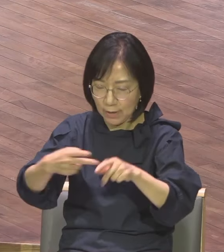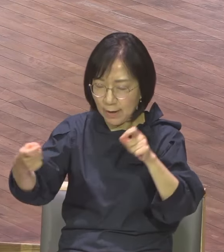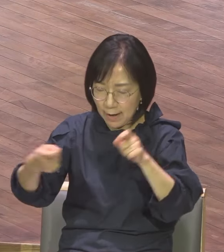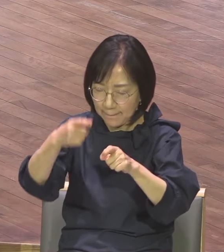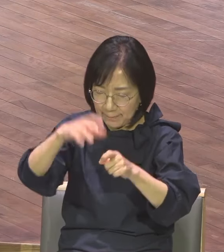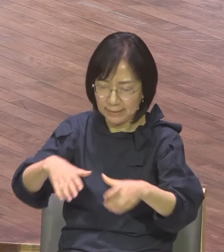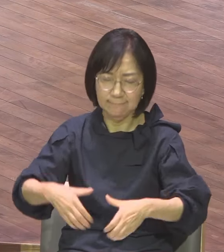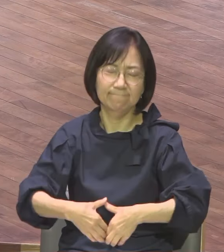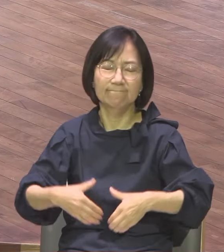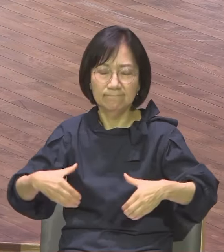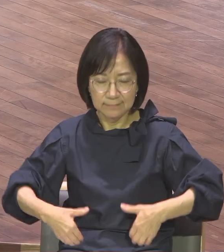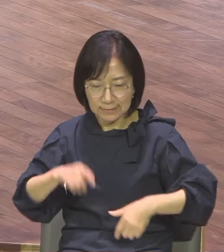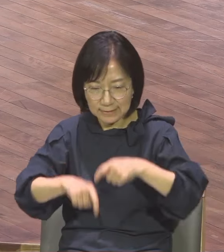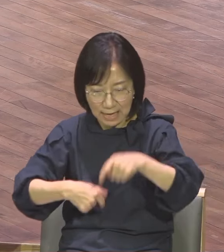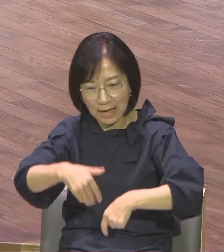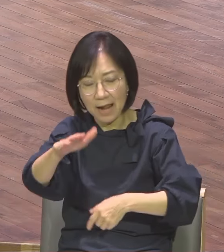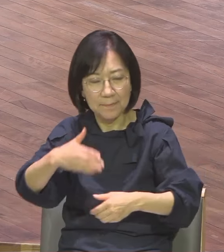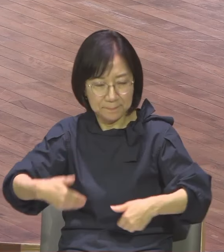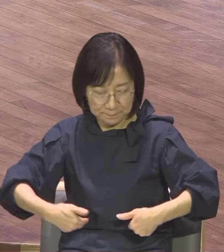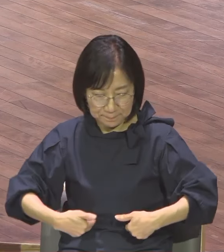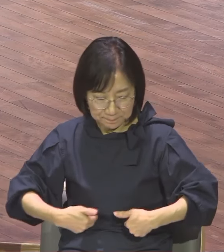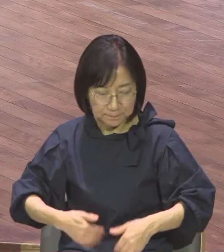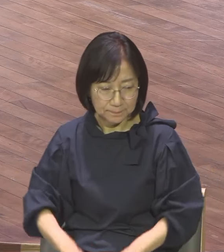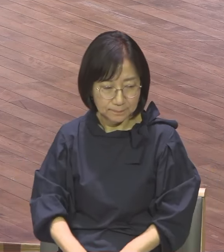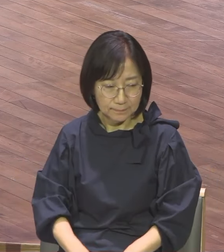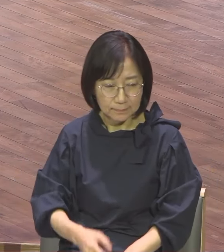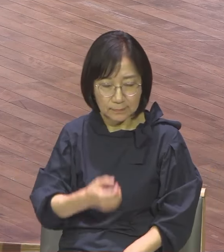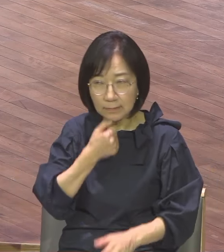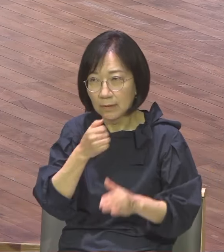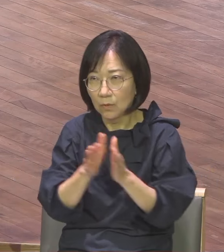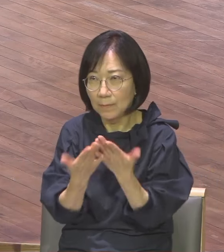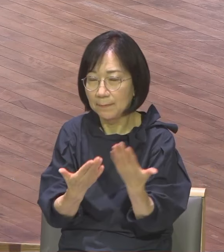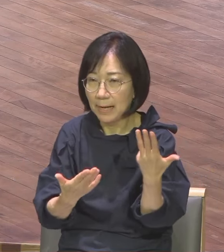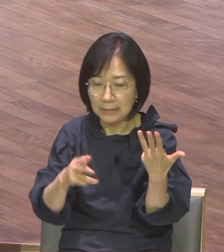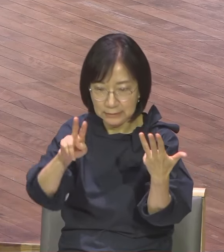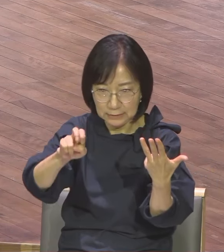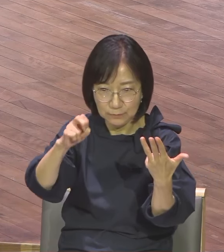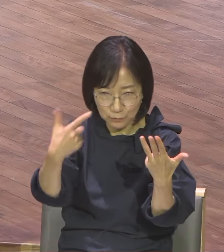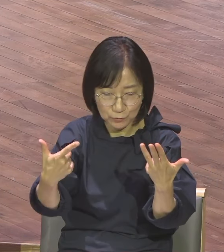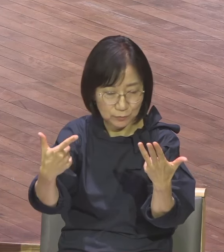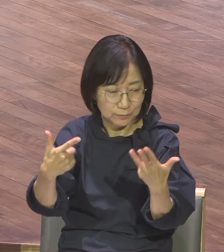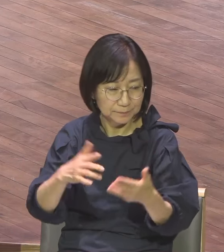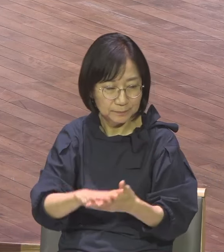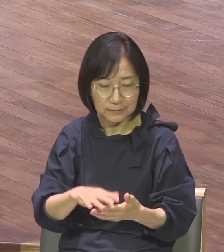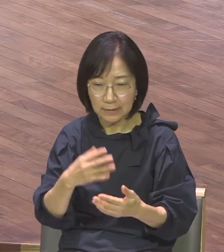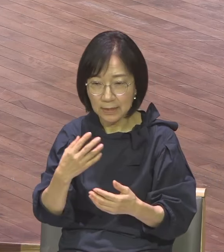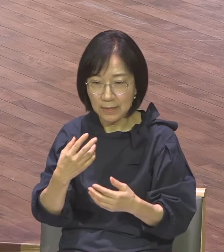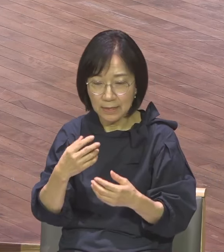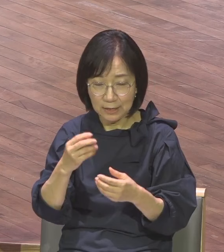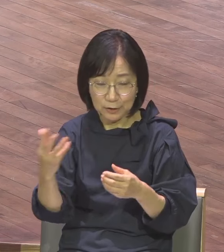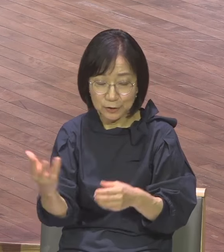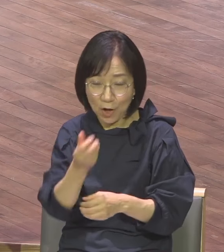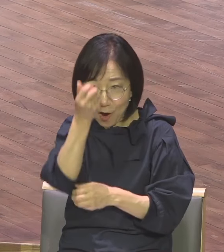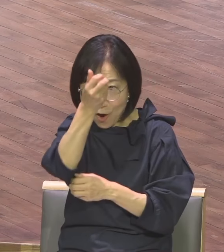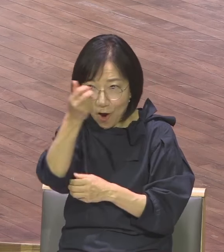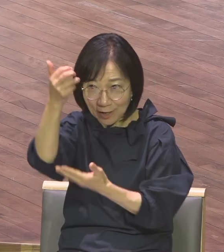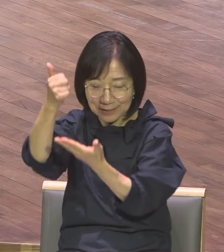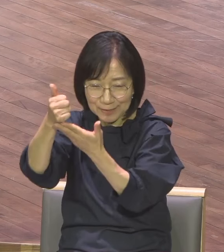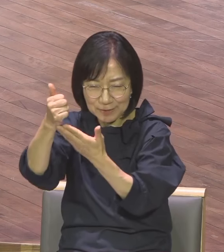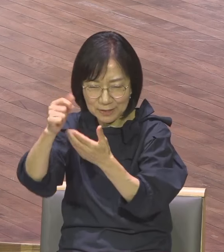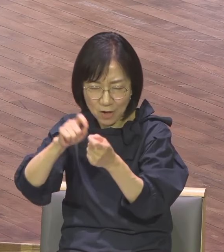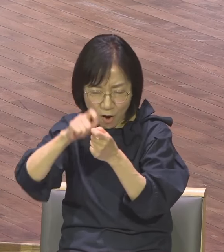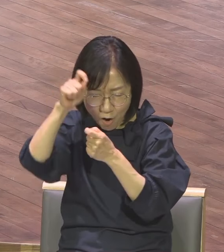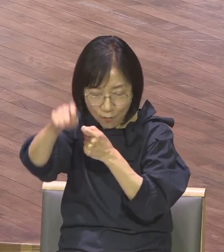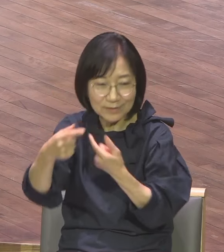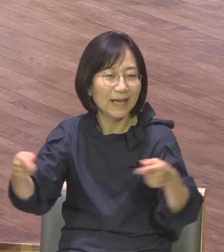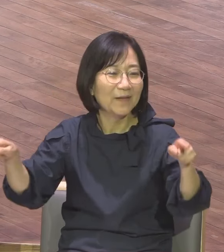것이니라. 그리고 로마서 8장 26절에 보면 보혜사 성령이 우리와 영원토록 함께 하시면서 우리를